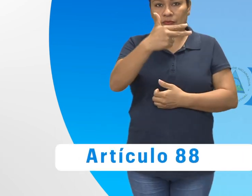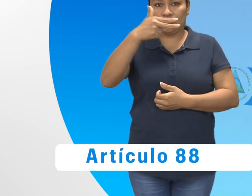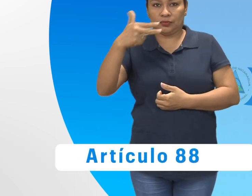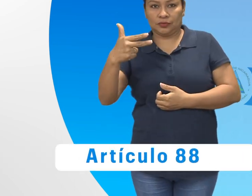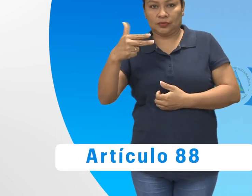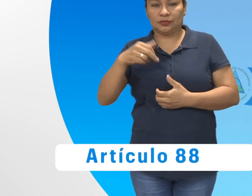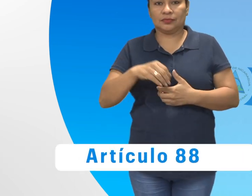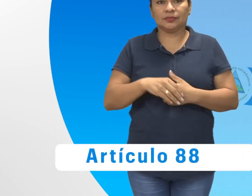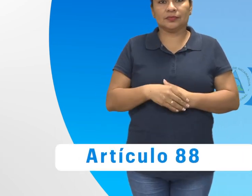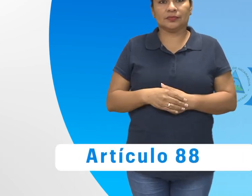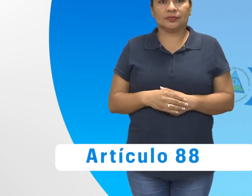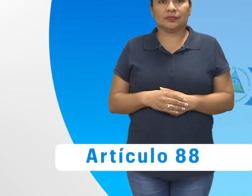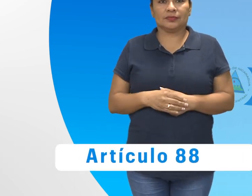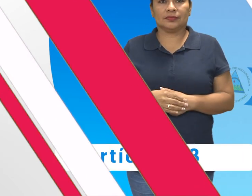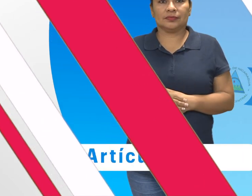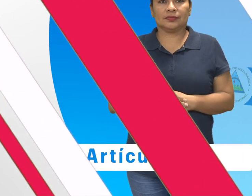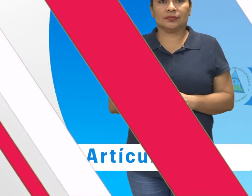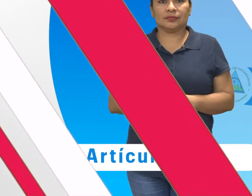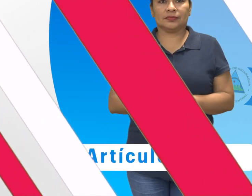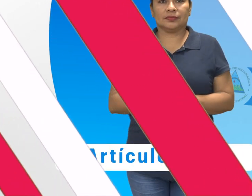Artículo 88.